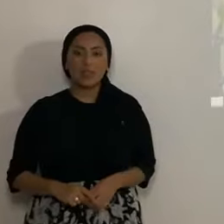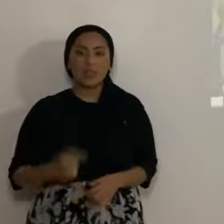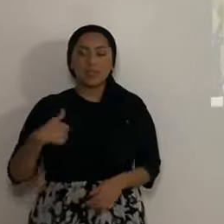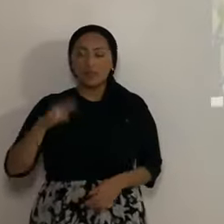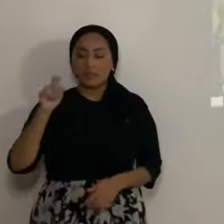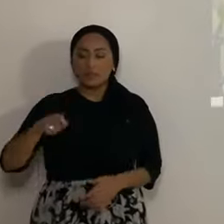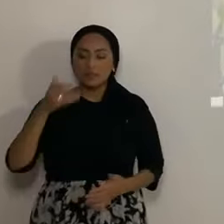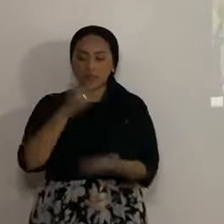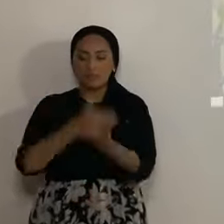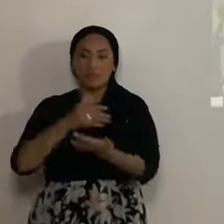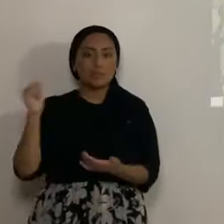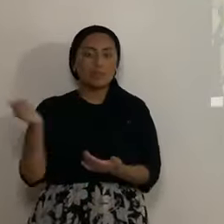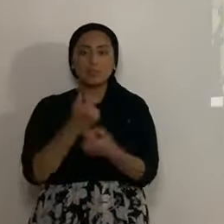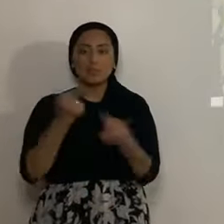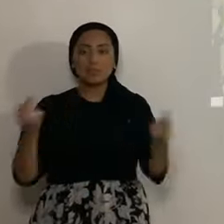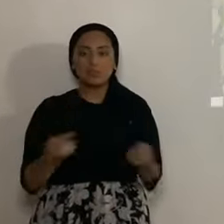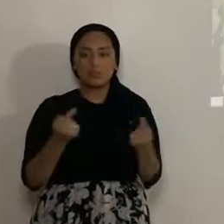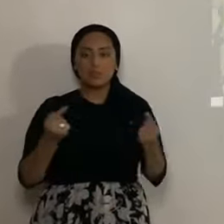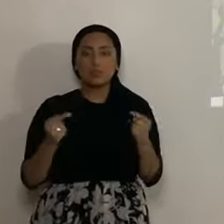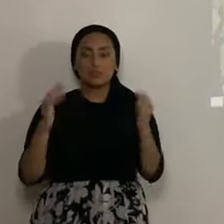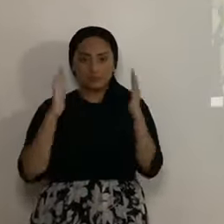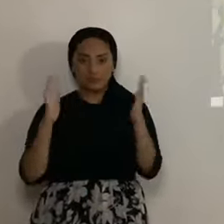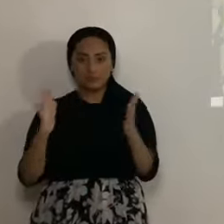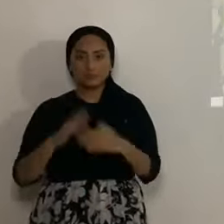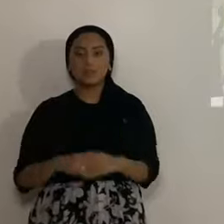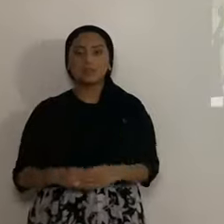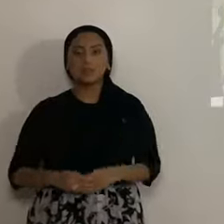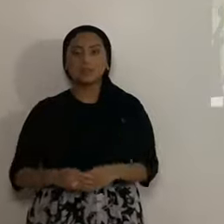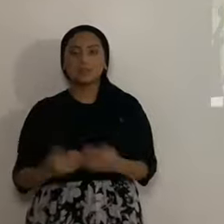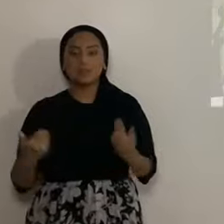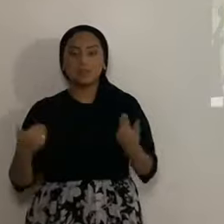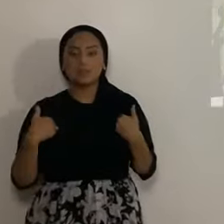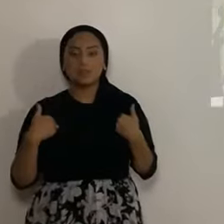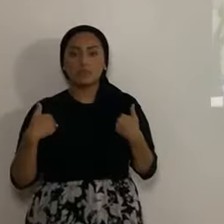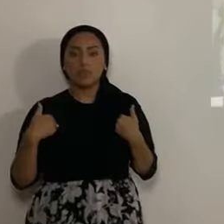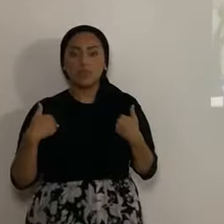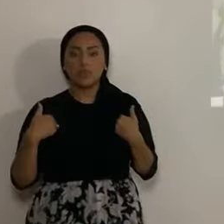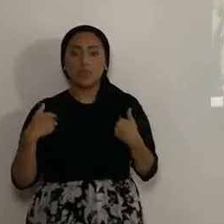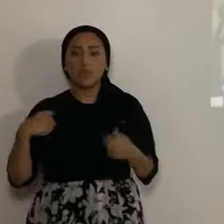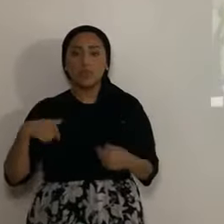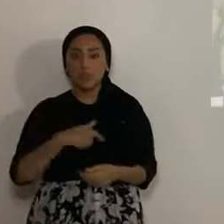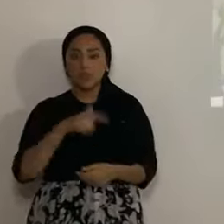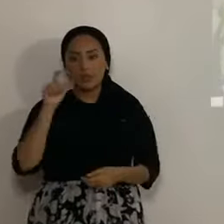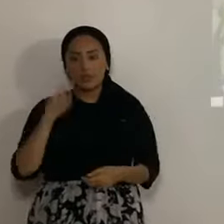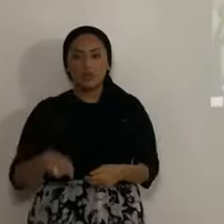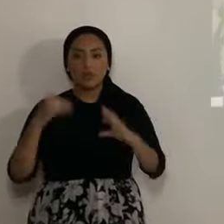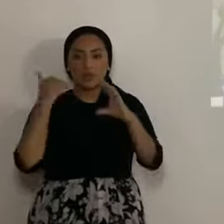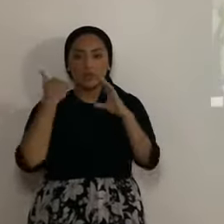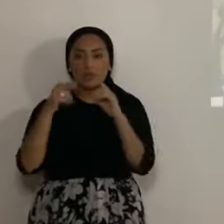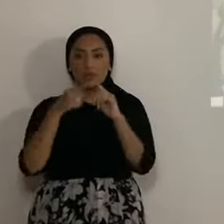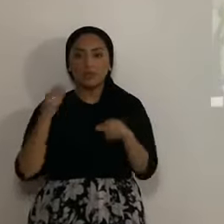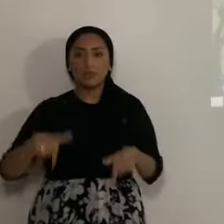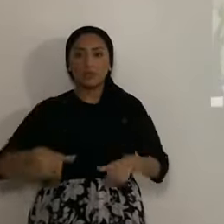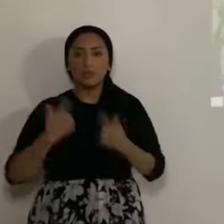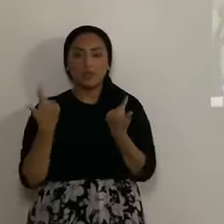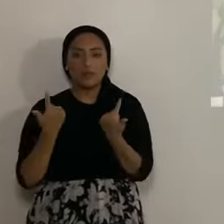Dejemos todo pecado. Mire, ahí, nosotros tenemos que ser mensajeros de vida,